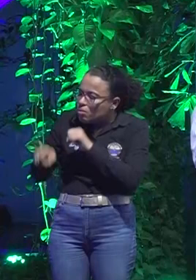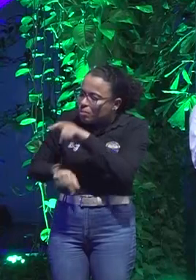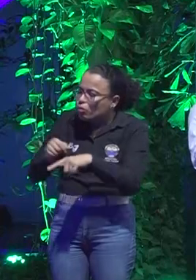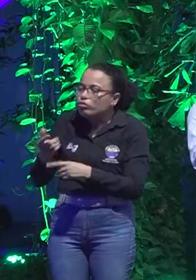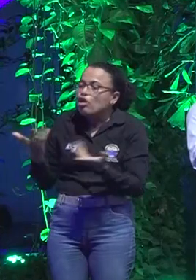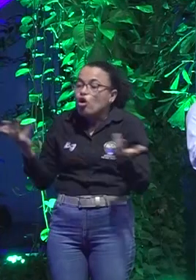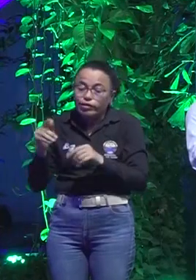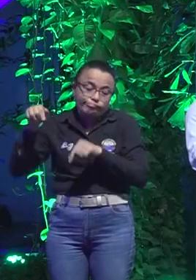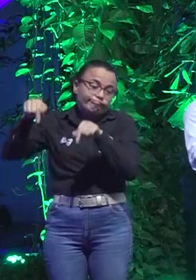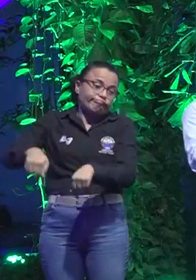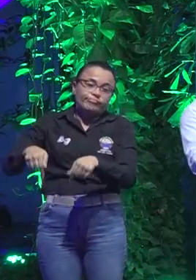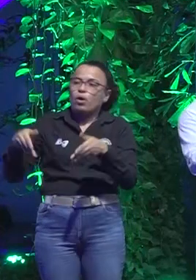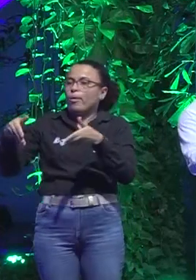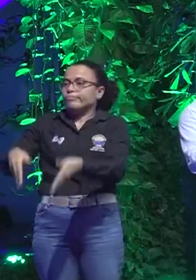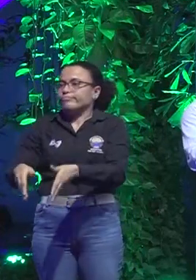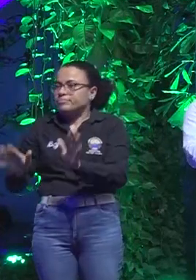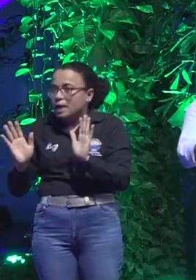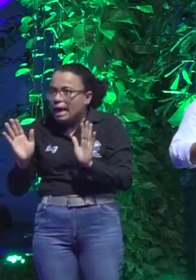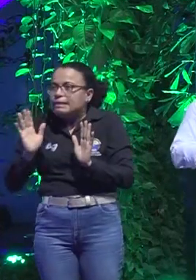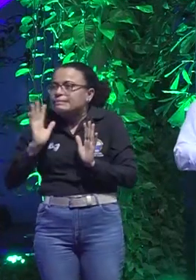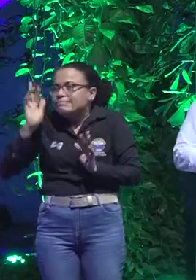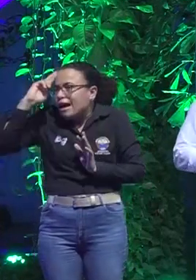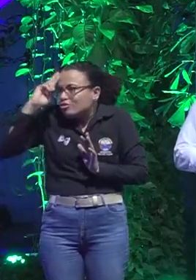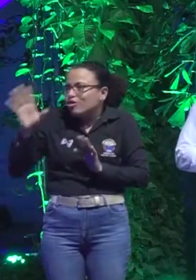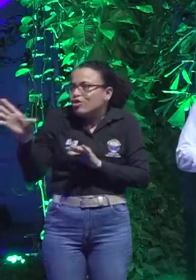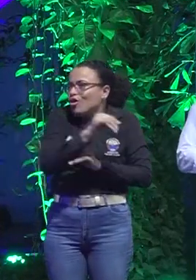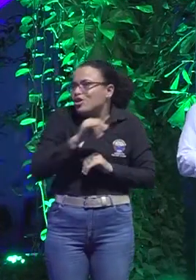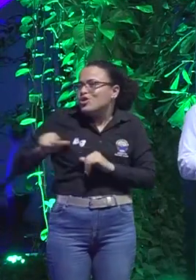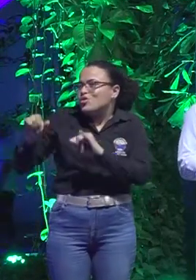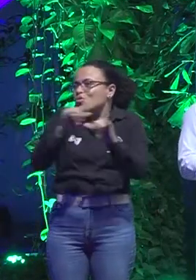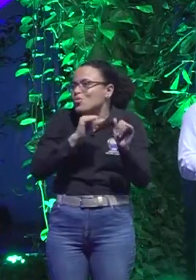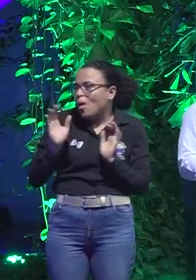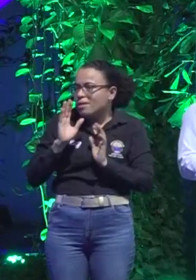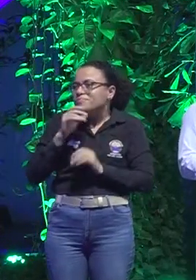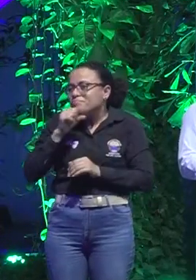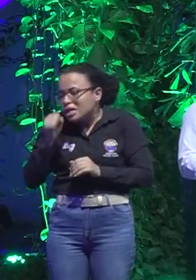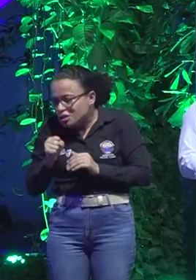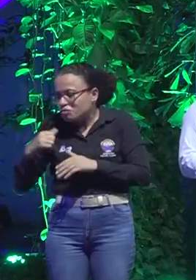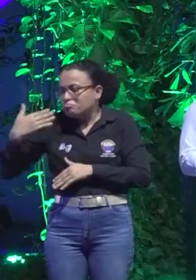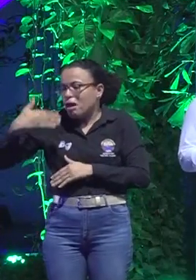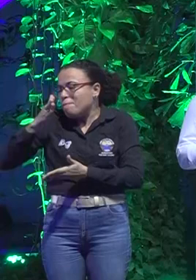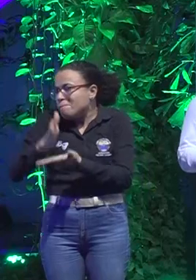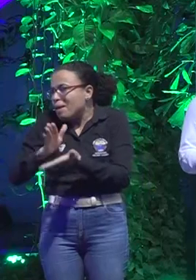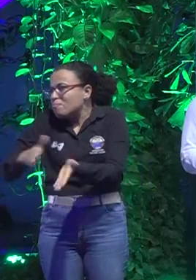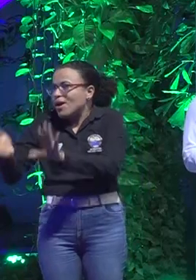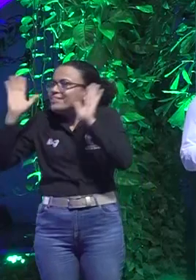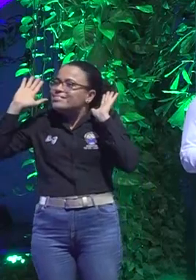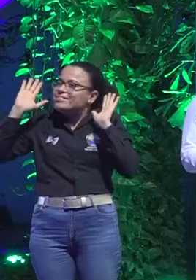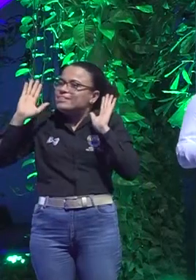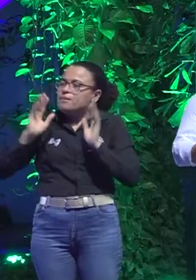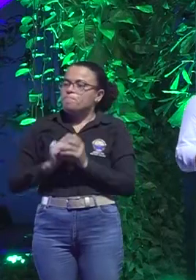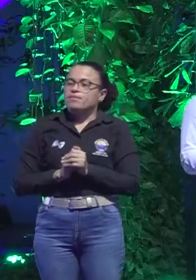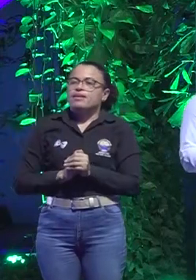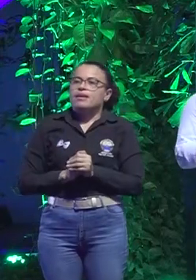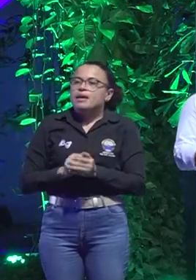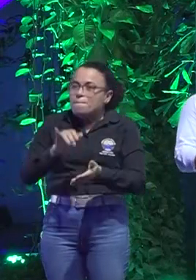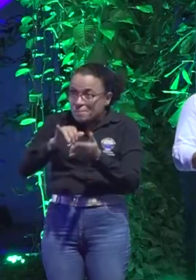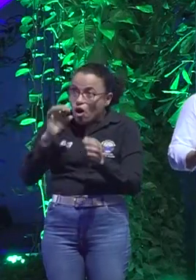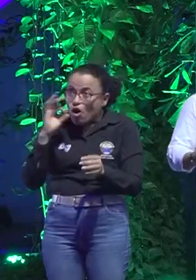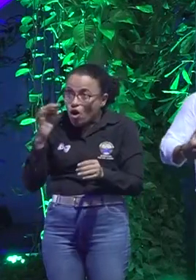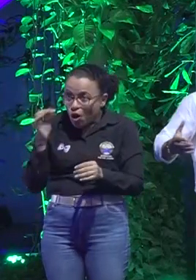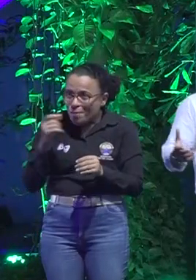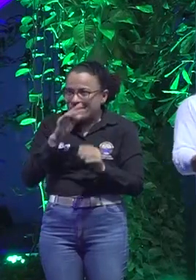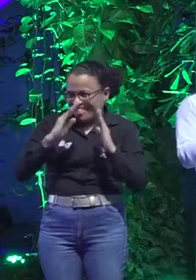allá. El señor hoy me lo encontré con su medalla, un poco oxidada, porque no se la quita ningún día, se baña con